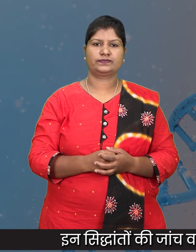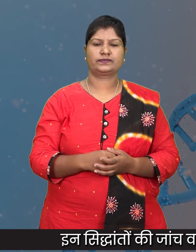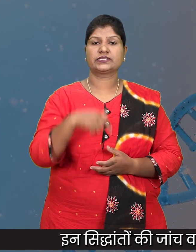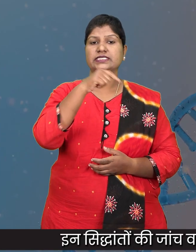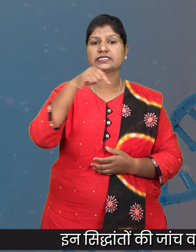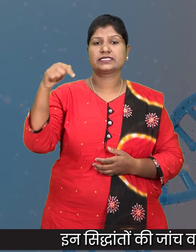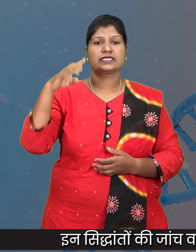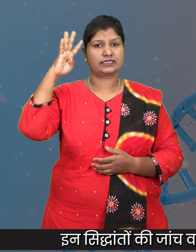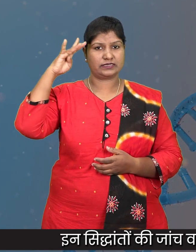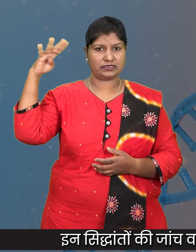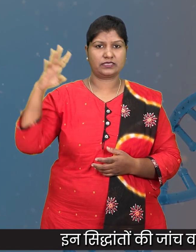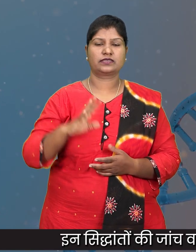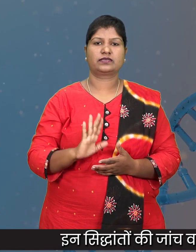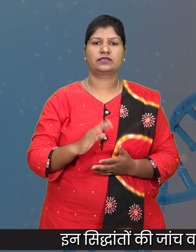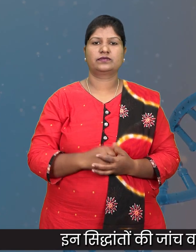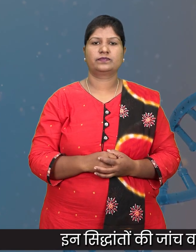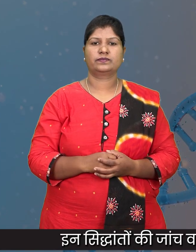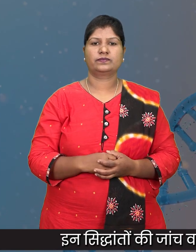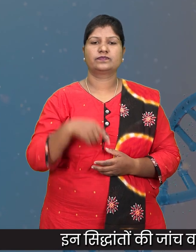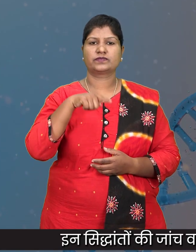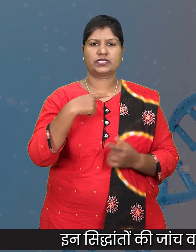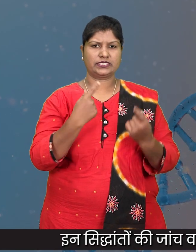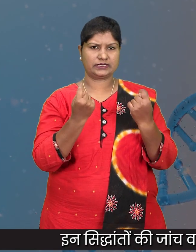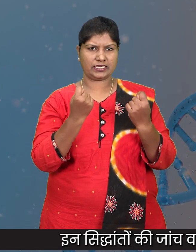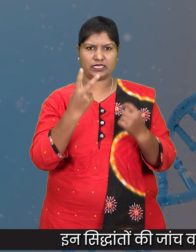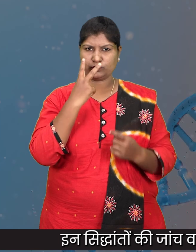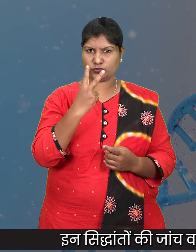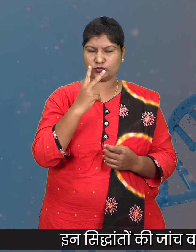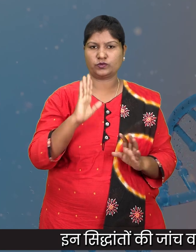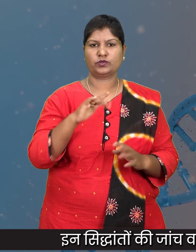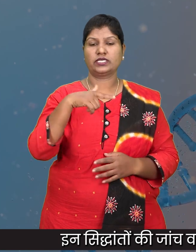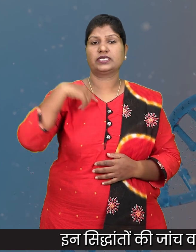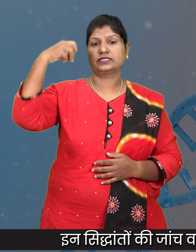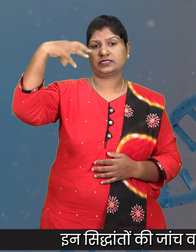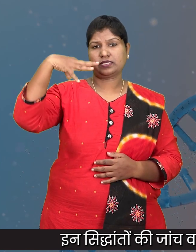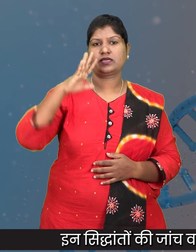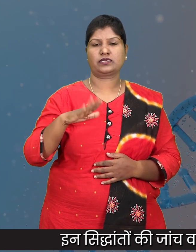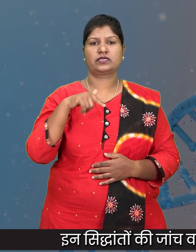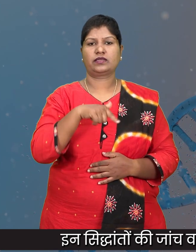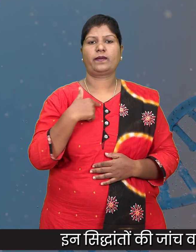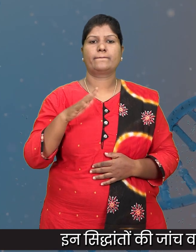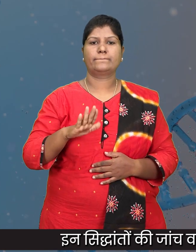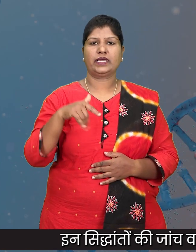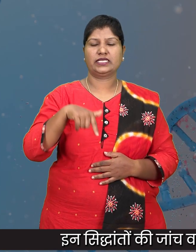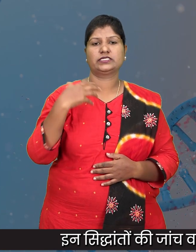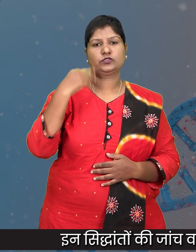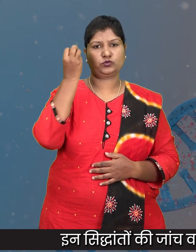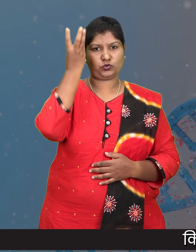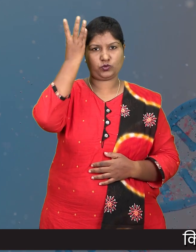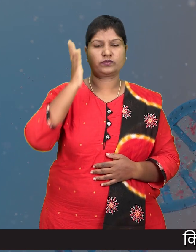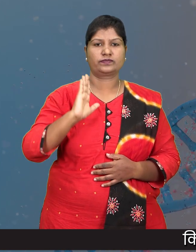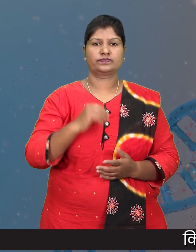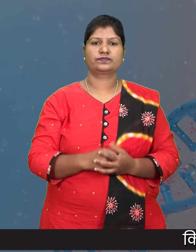इन सिद्धांतों की जांच वर्तमान ज्ञान के प्रकाश में परीक्षण किया गया है और